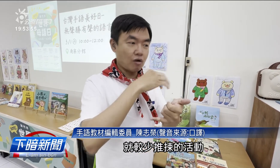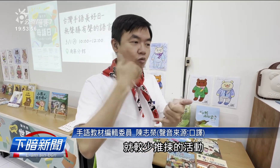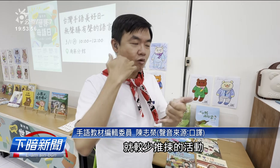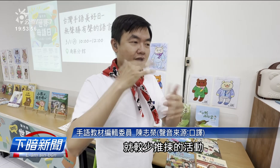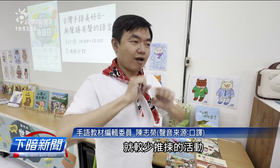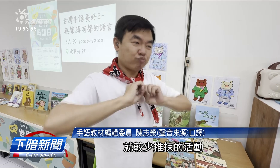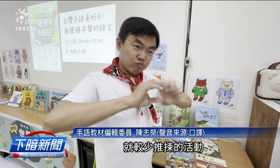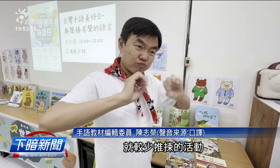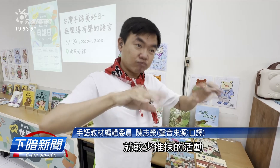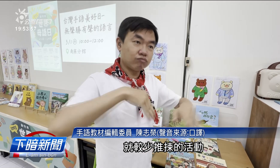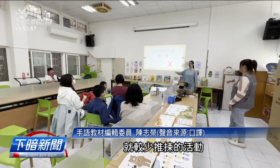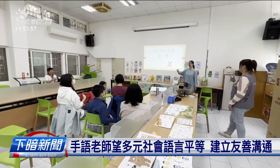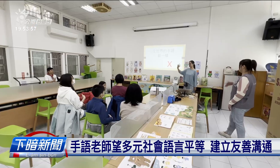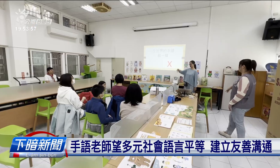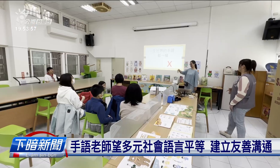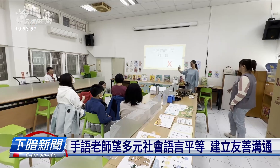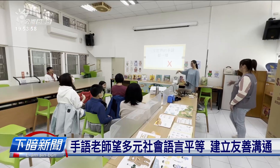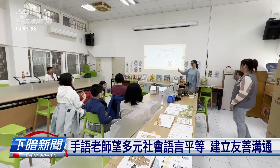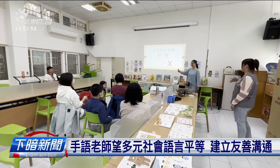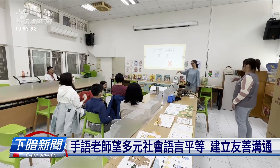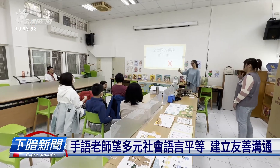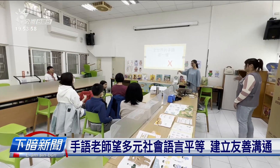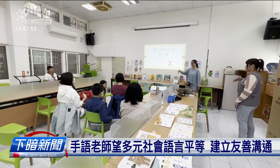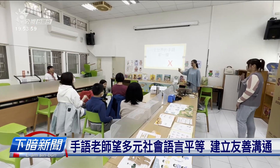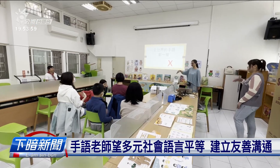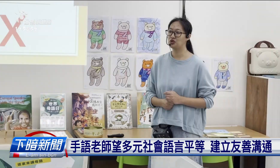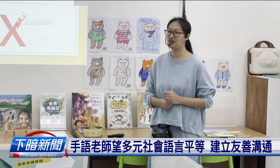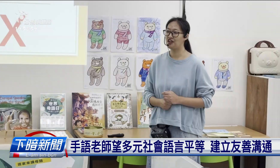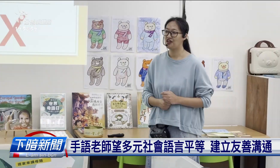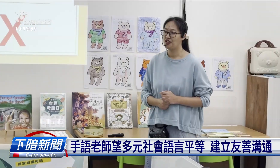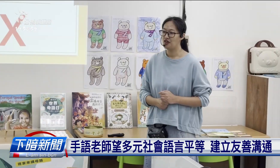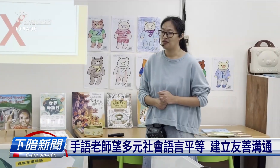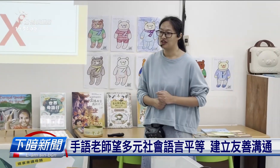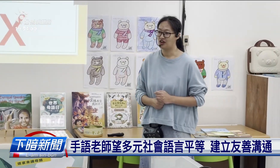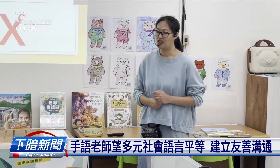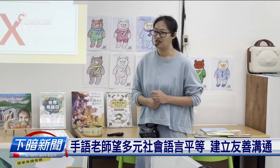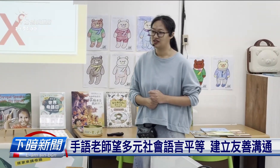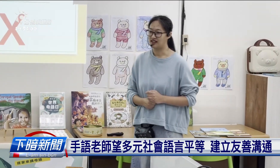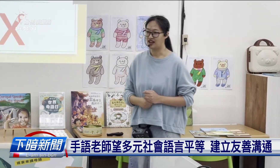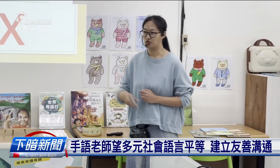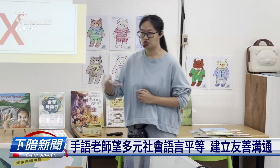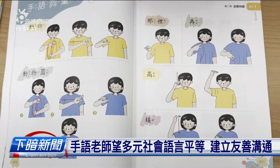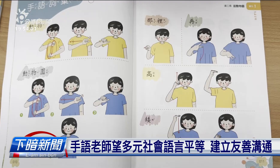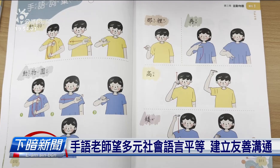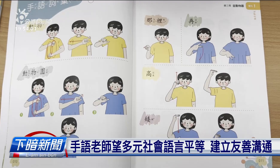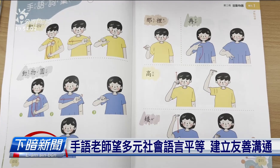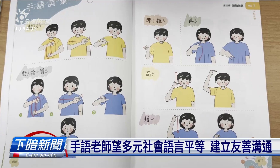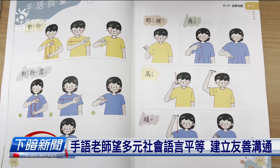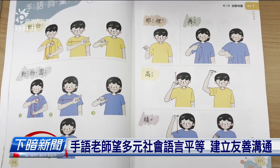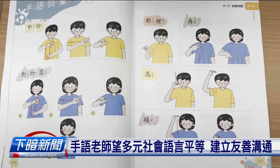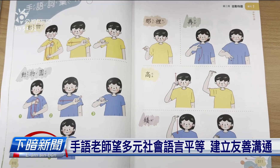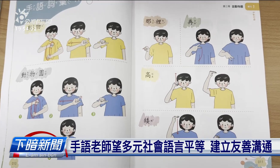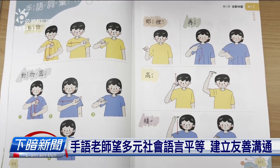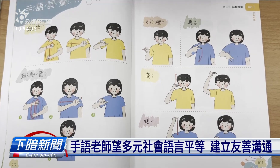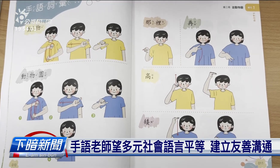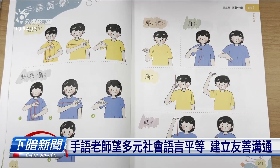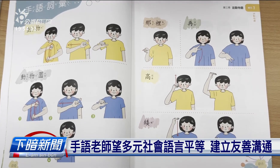动。 手语老师希望在台湾文化的社会中，所有的语言都会当平等，拢需要互相尊重甲学